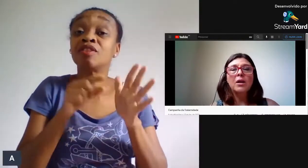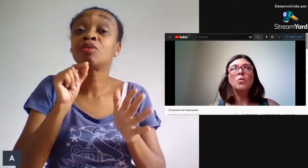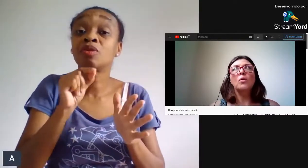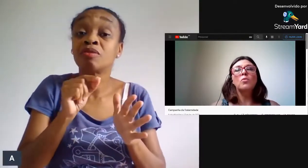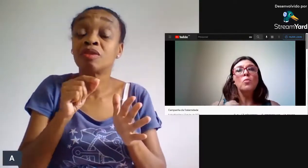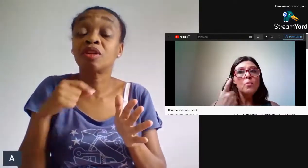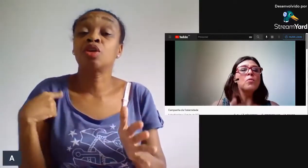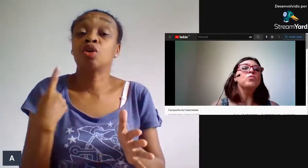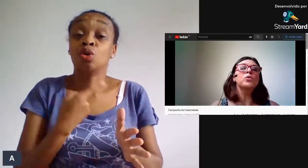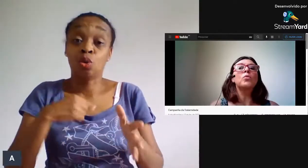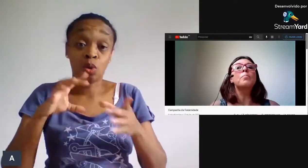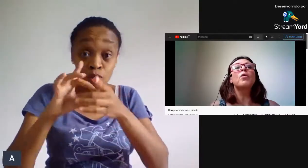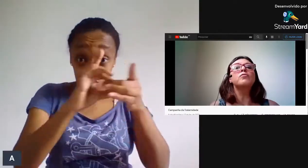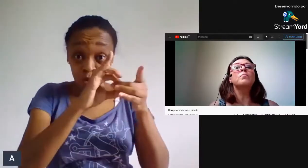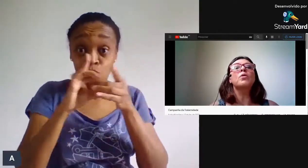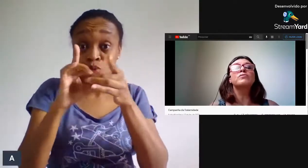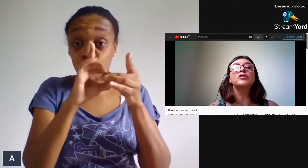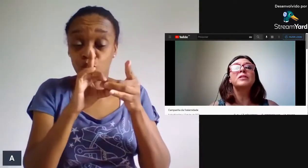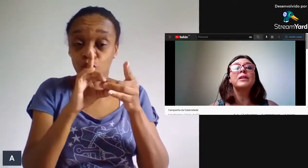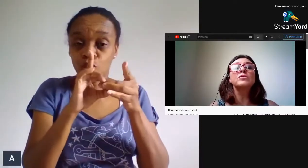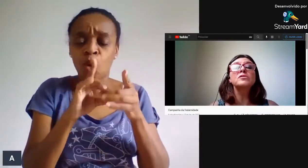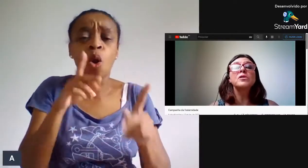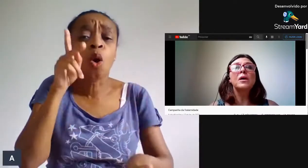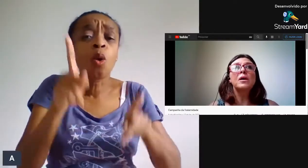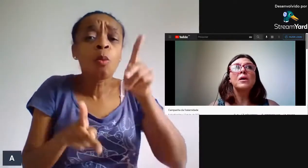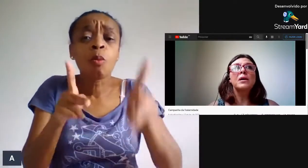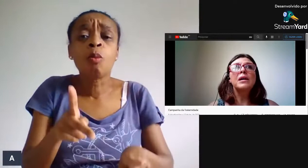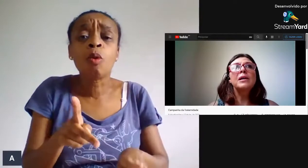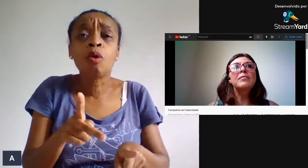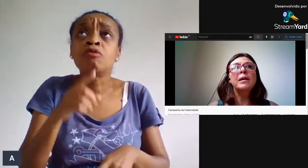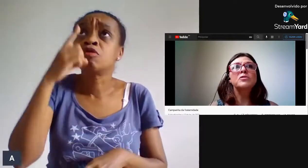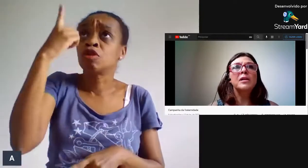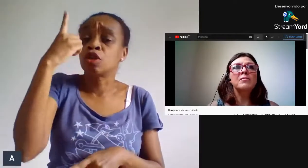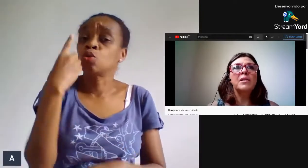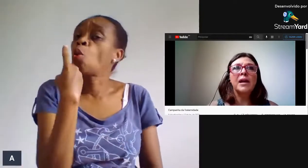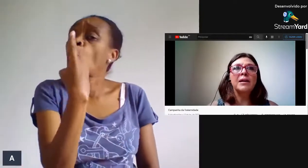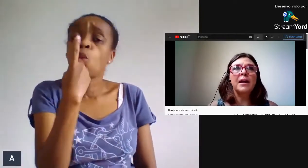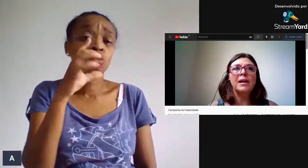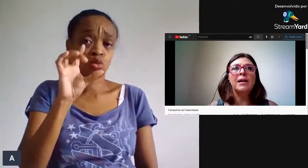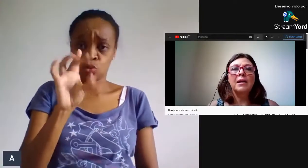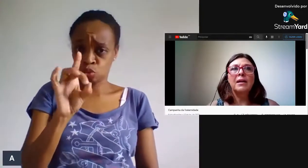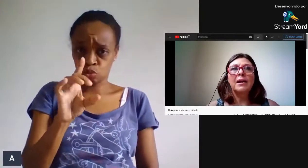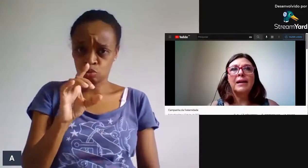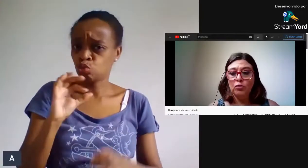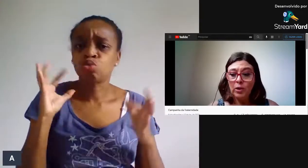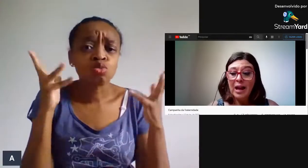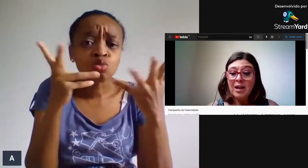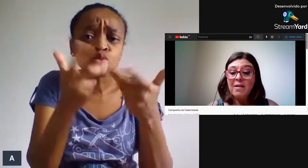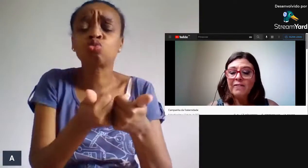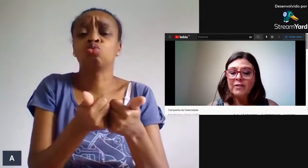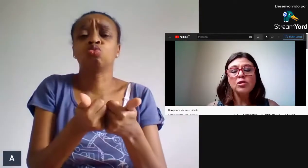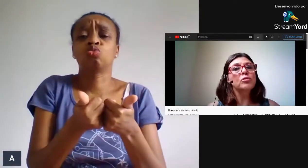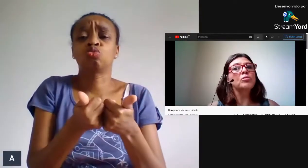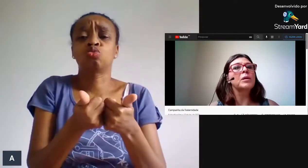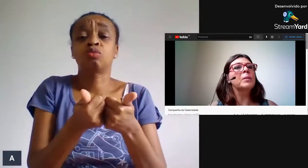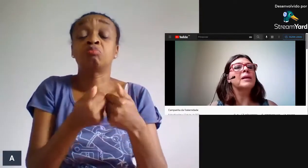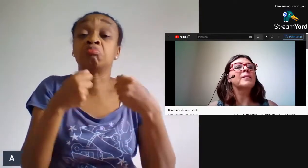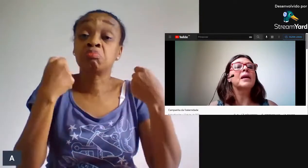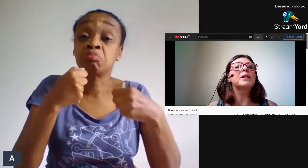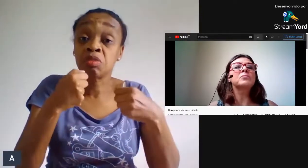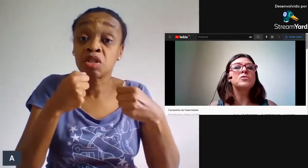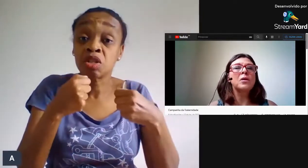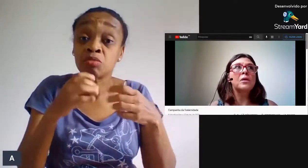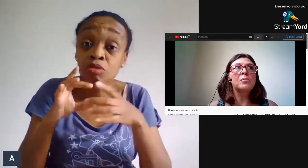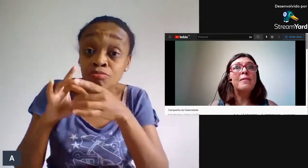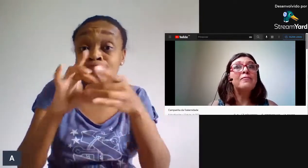Nós, como um único povo, povo de Deus, e que temos que ter aí toda a infraestrutura para